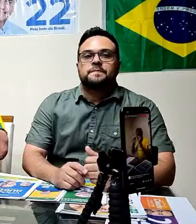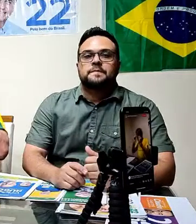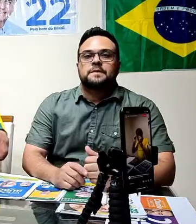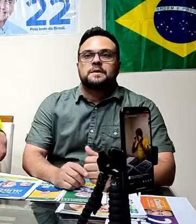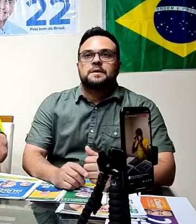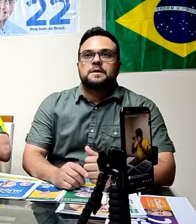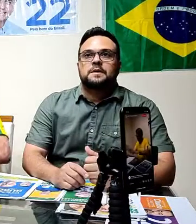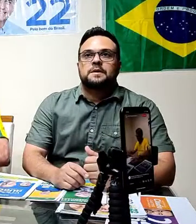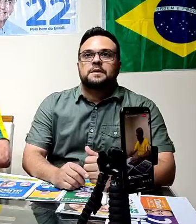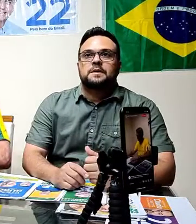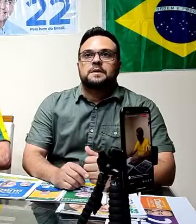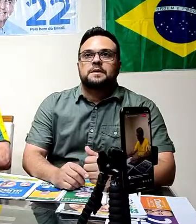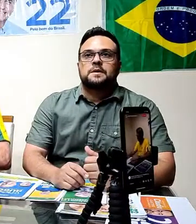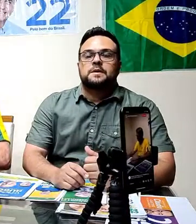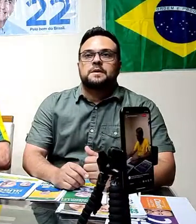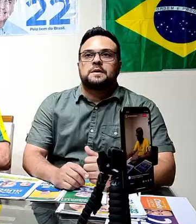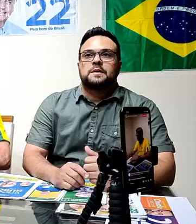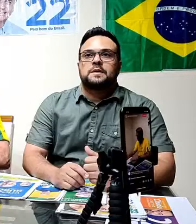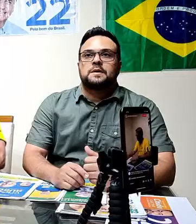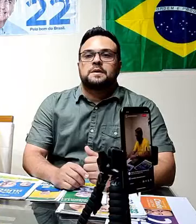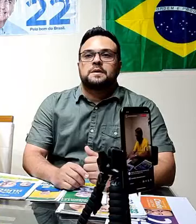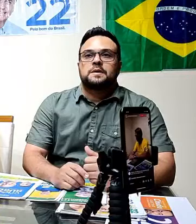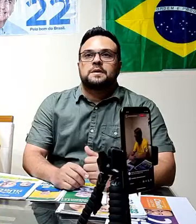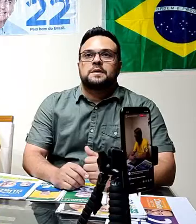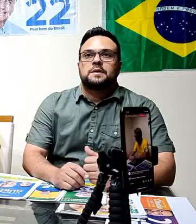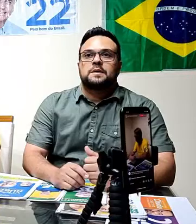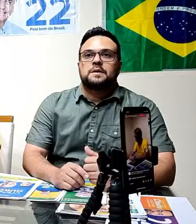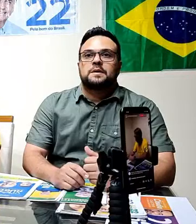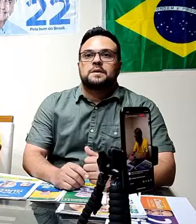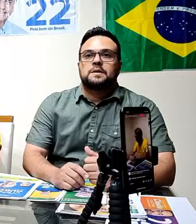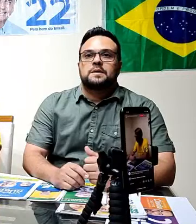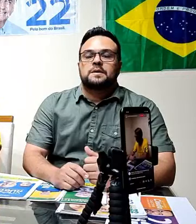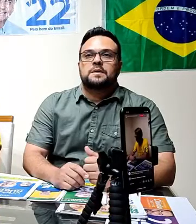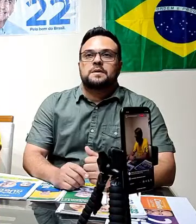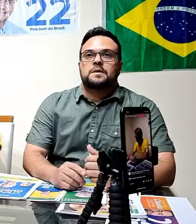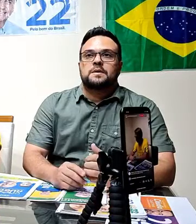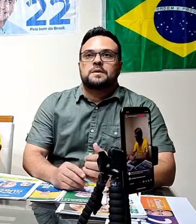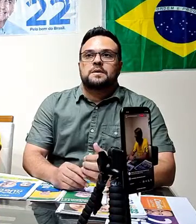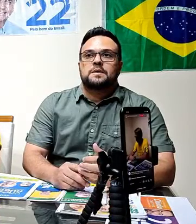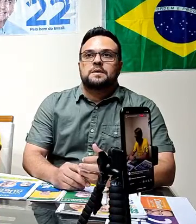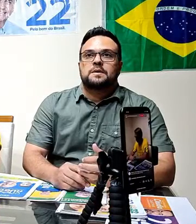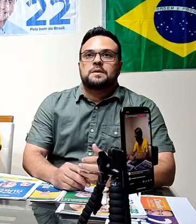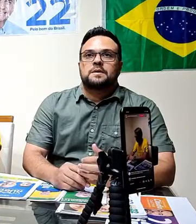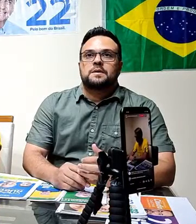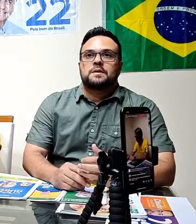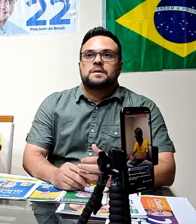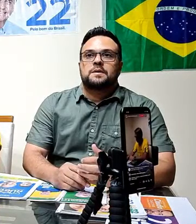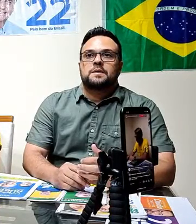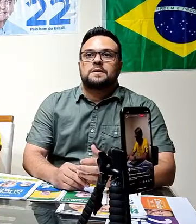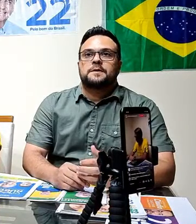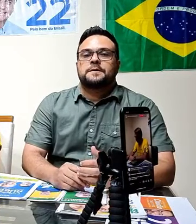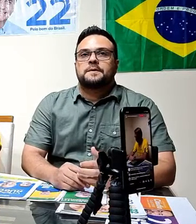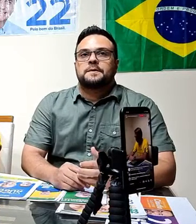Ontem, falou pós-cola. Na pós-cola, hoje, Rio de Janeiro. Rio de Janeiro. Debate.